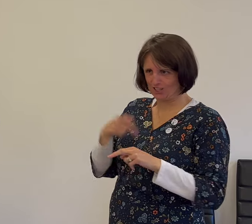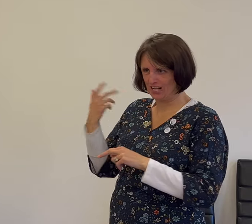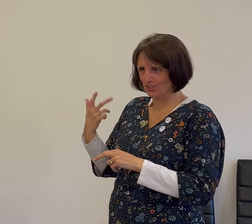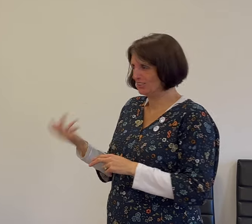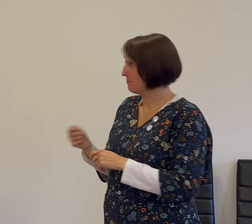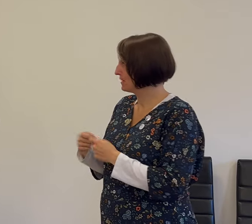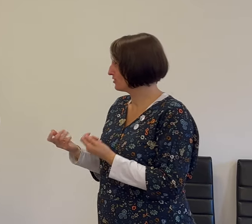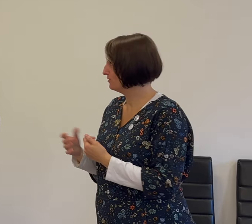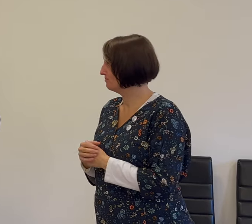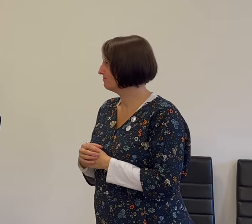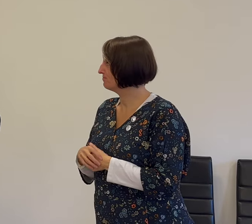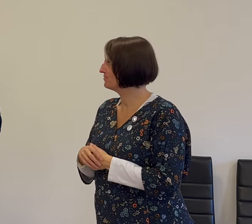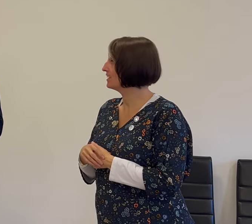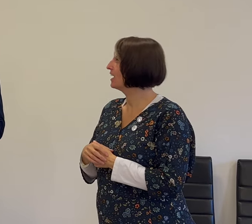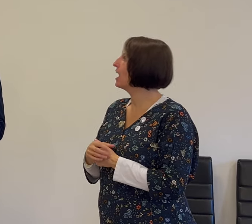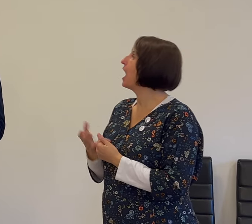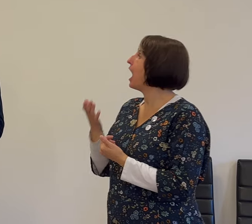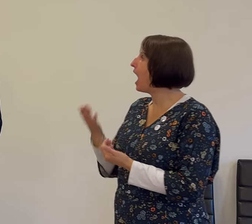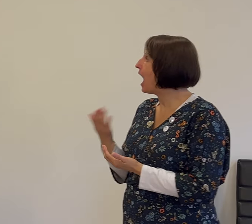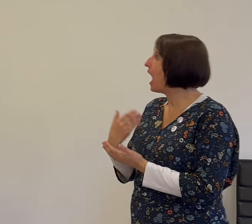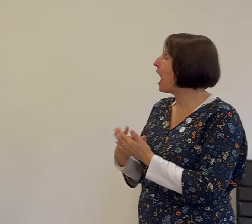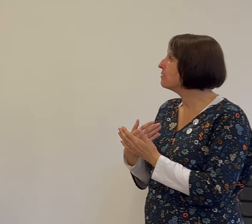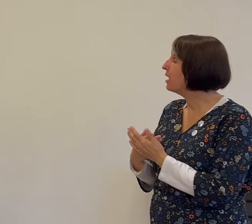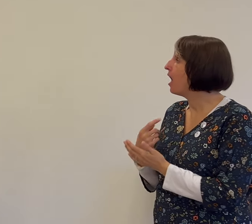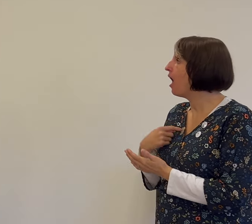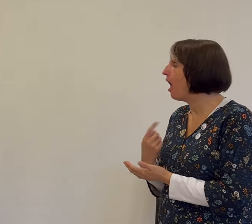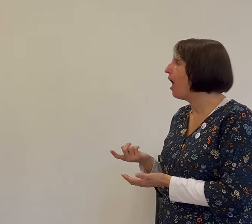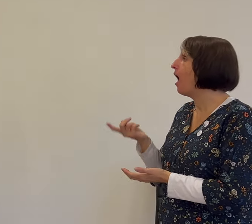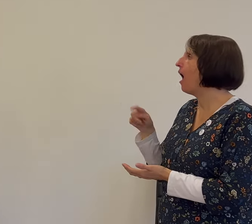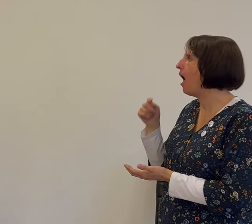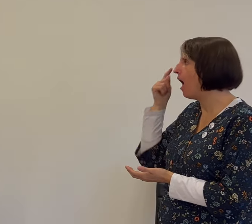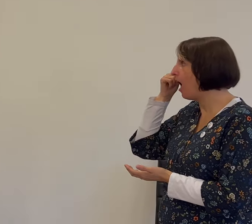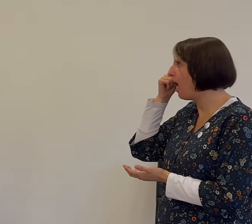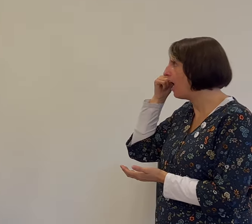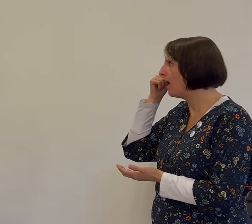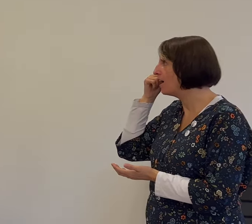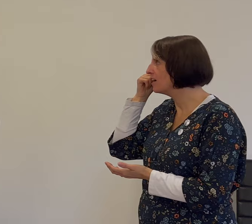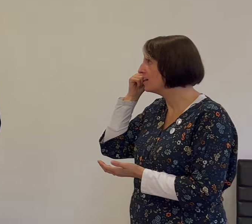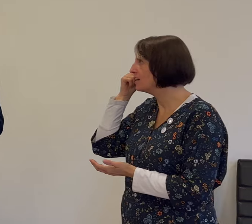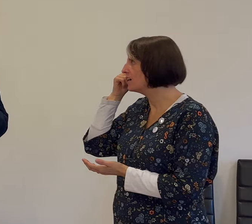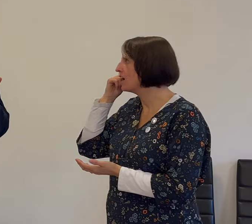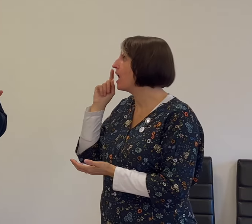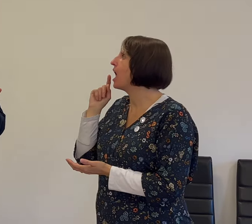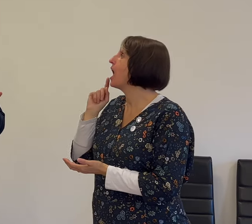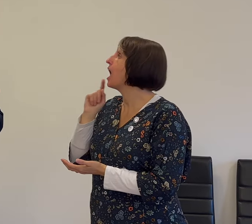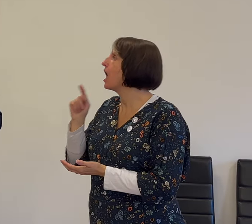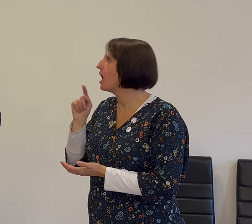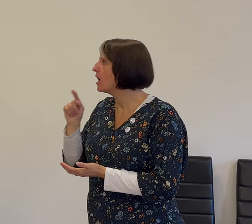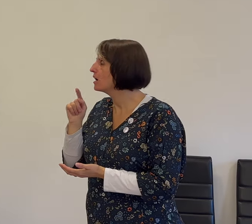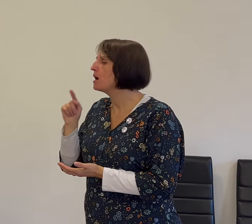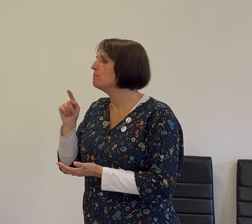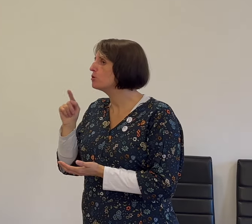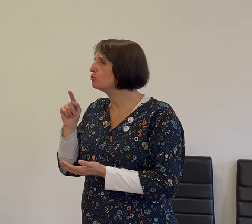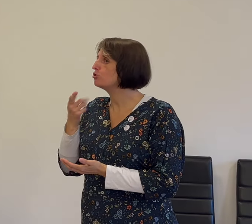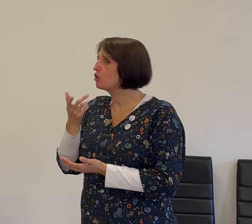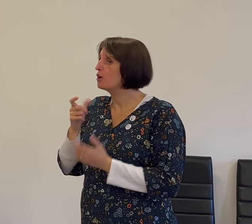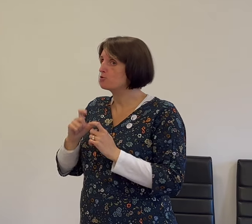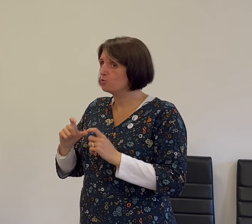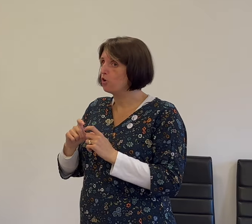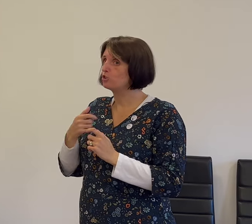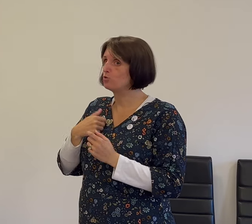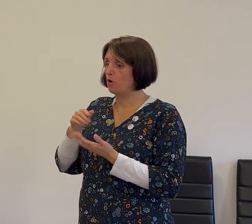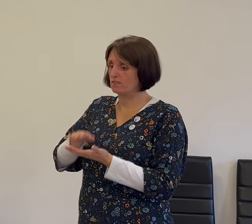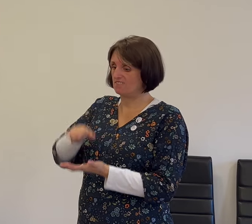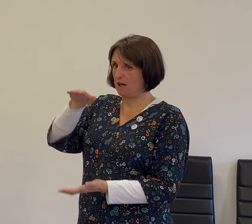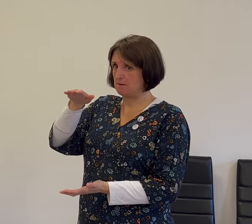vody. A tady vám najednou dojde a řeknete si, aha, to je možná ten důvod, proč tam ty dvě armády stojí. Protože